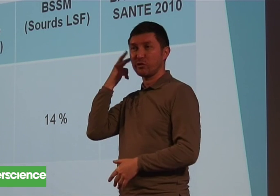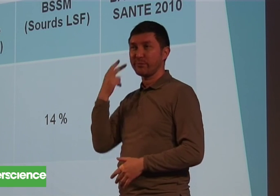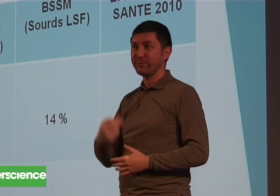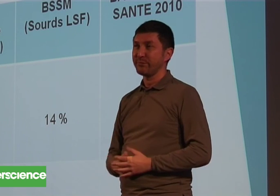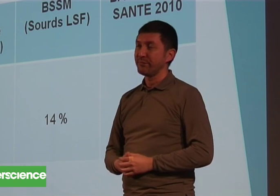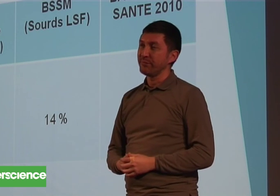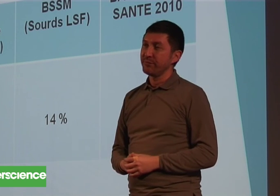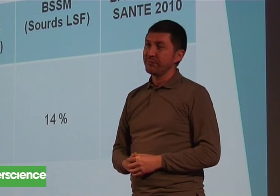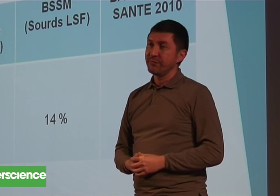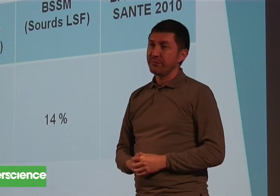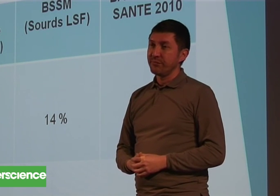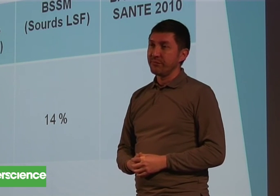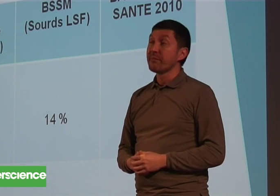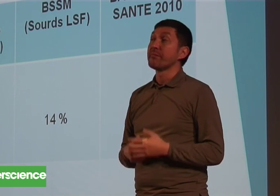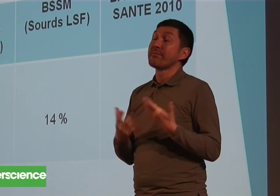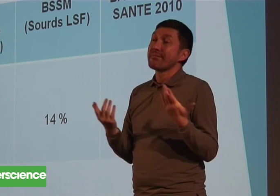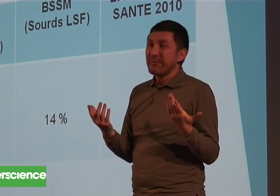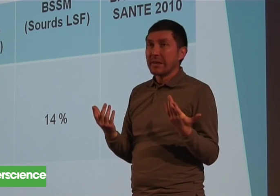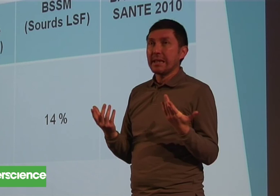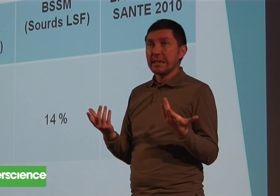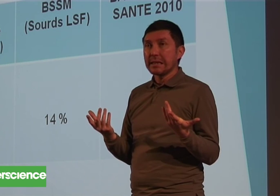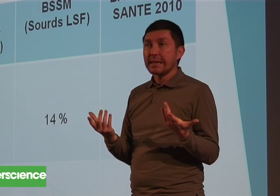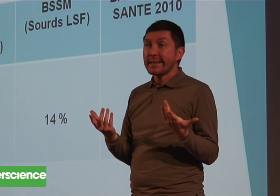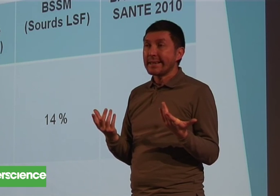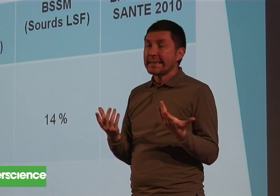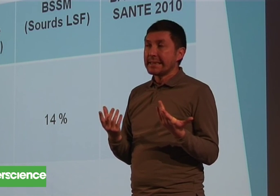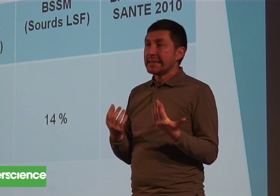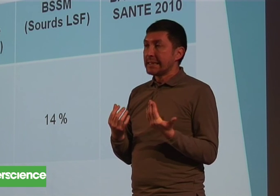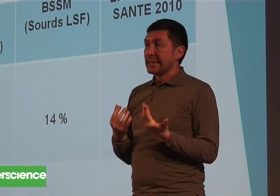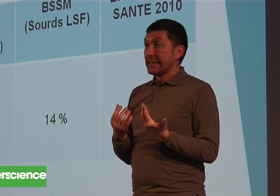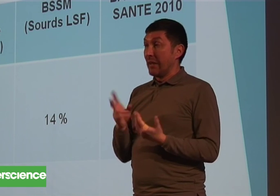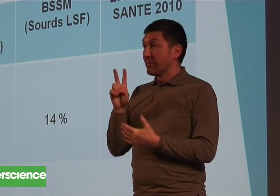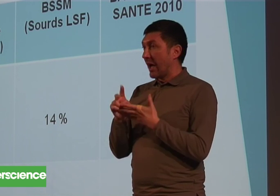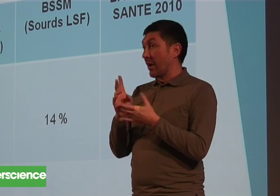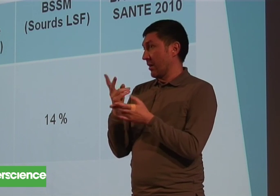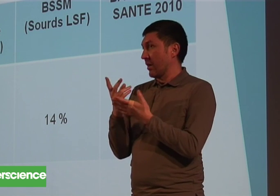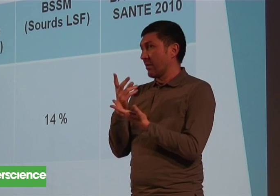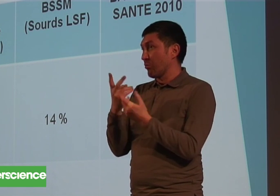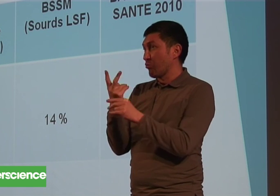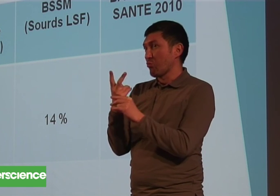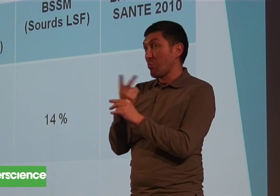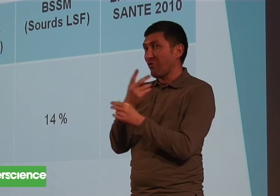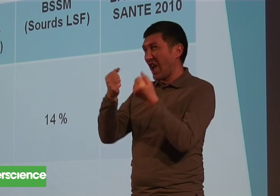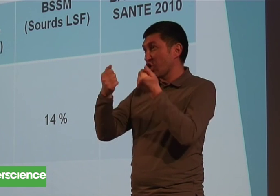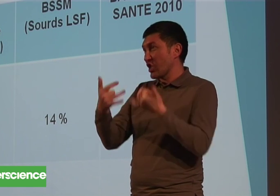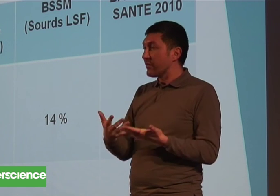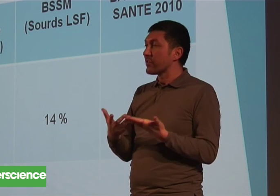Alors malheureusement, on est quand même un peu conforté dans ces données qui ne sont pas très bonnes, parce que lorsqu'on compare